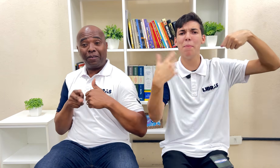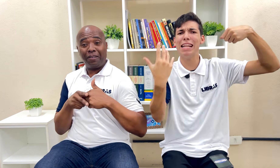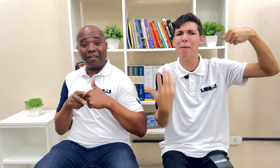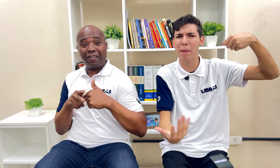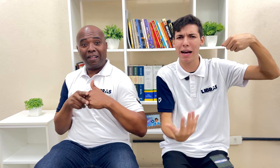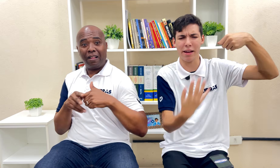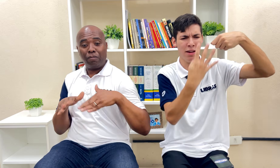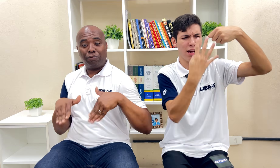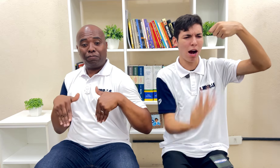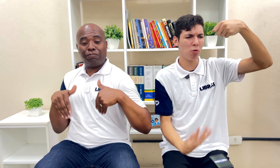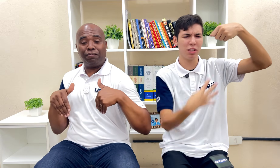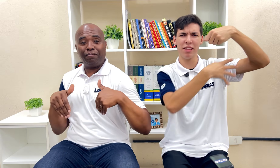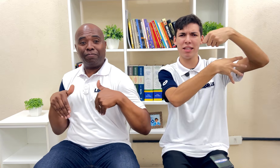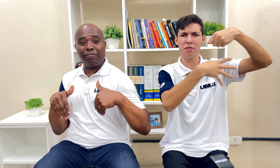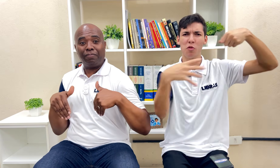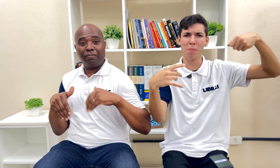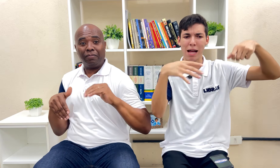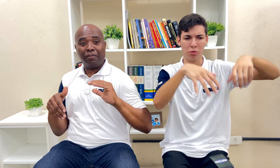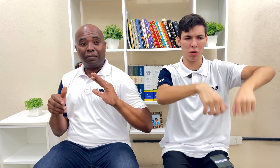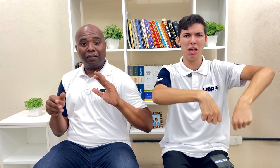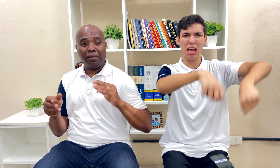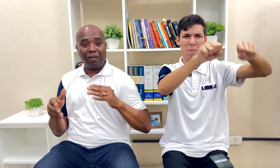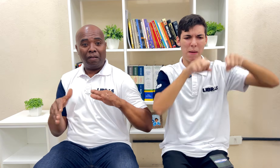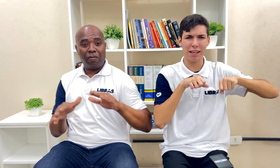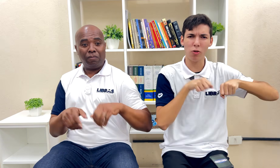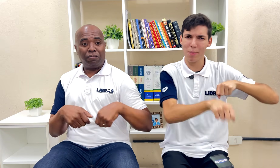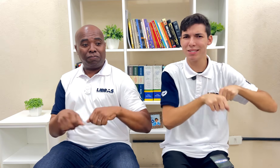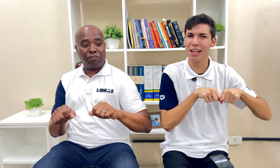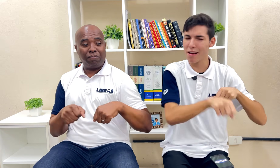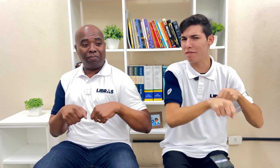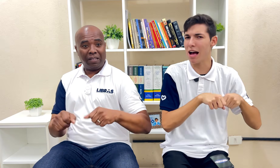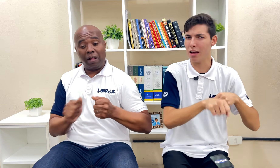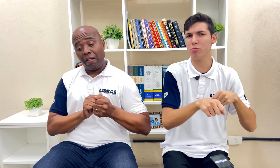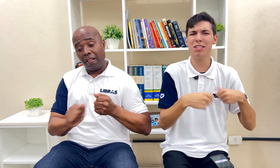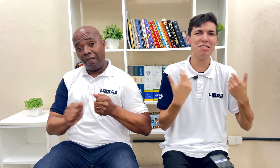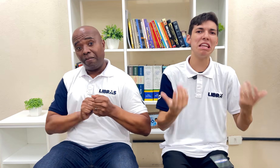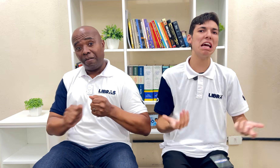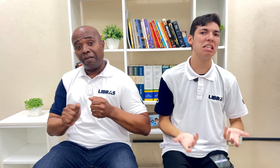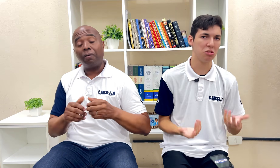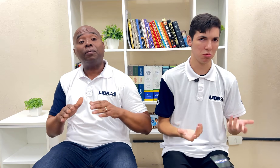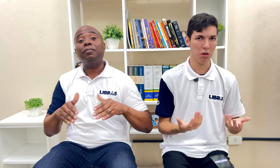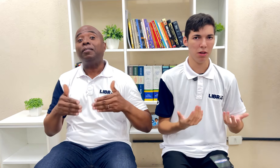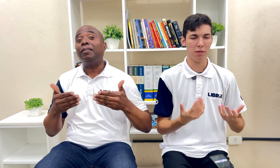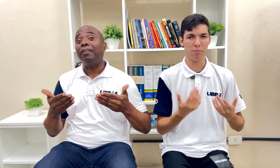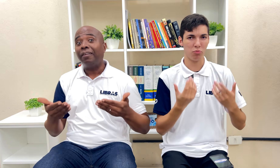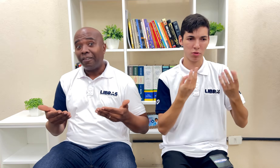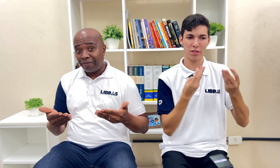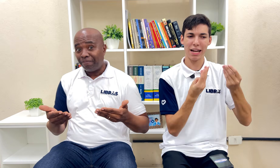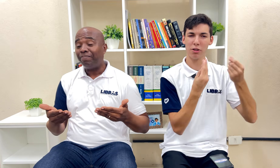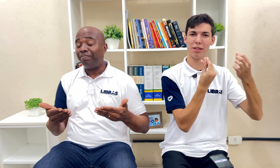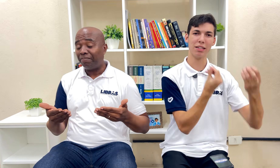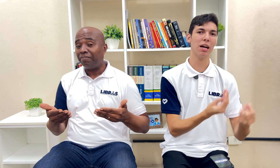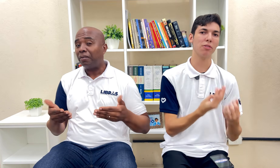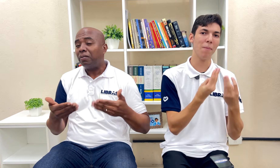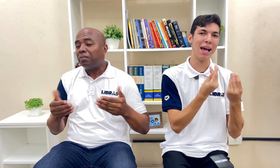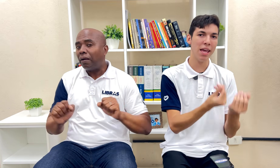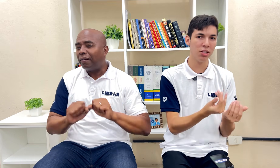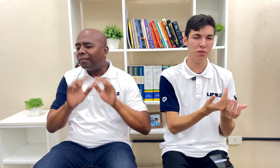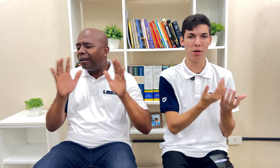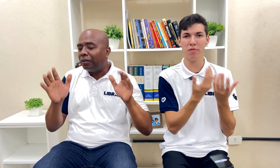da praia, algo que tem esse formato. Ele pega e começa a lavar. O que seria isso? Será que não está claro que é uma rede de forma